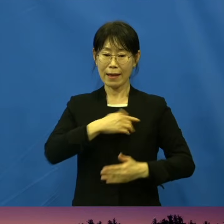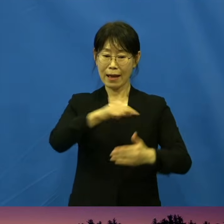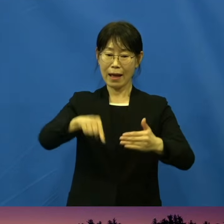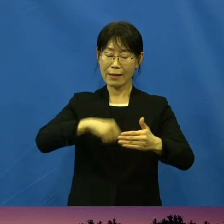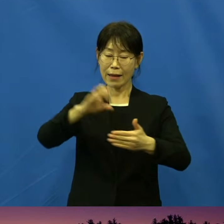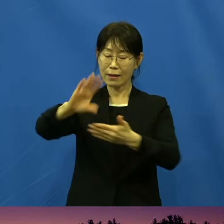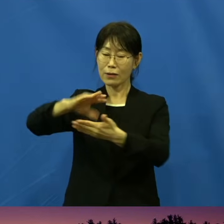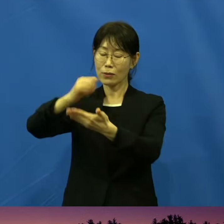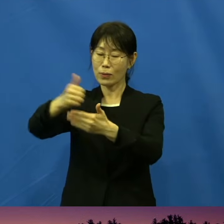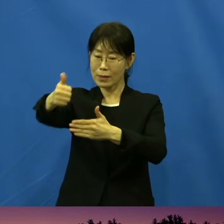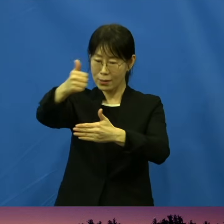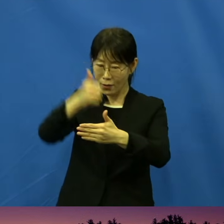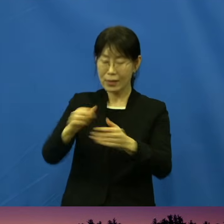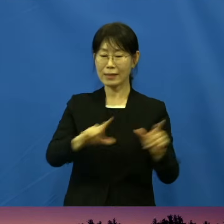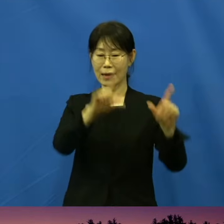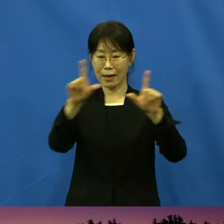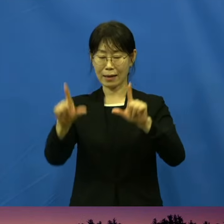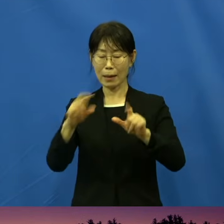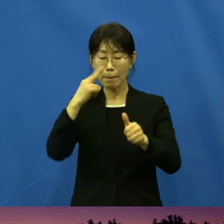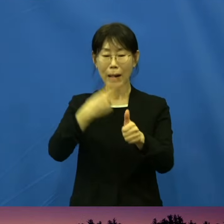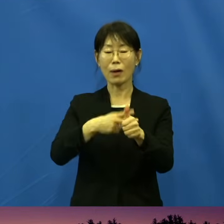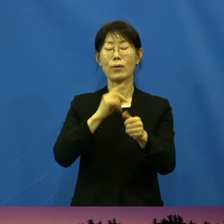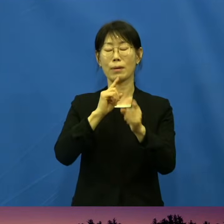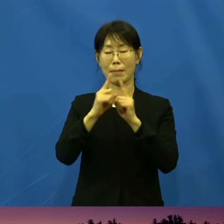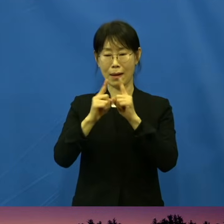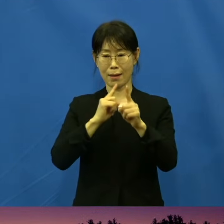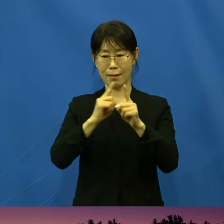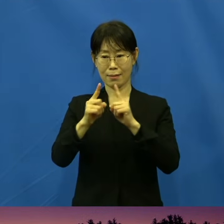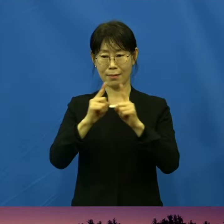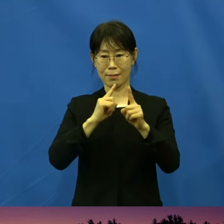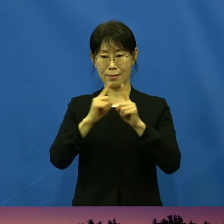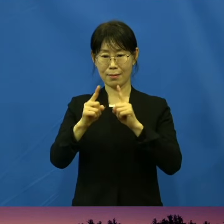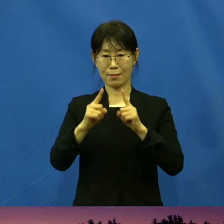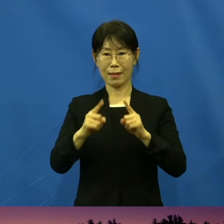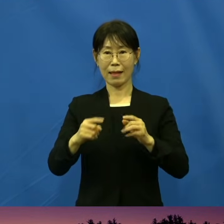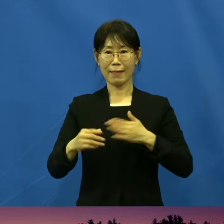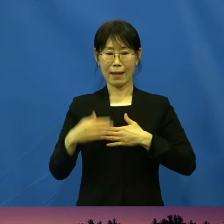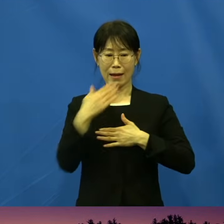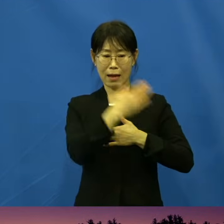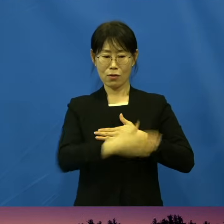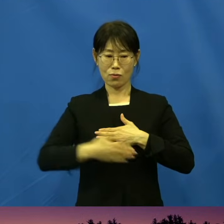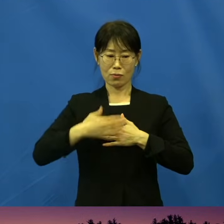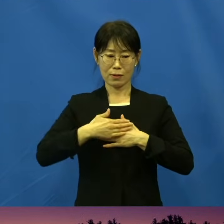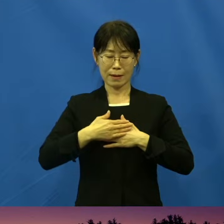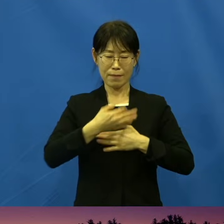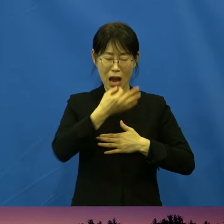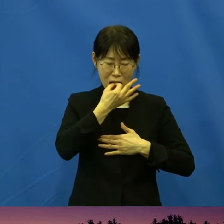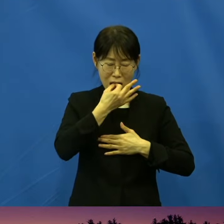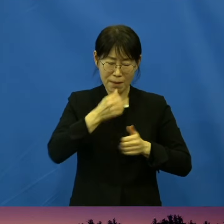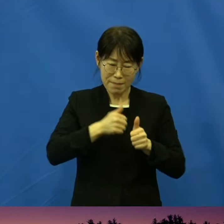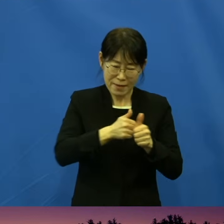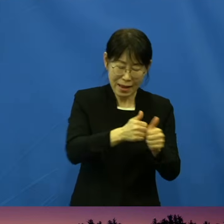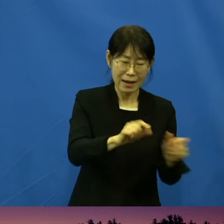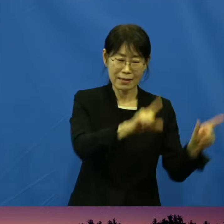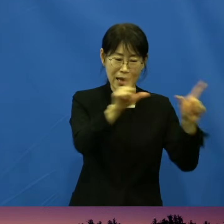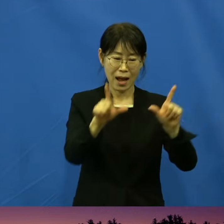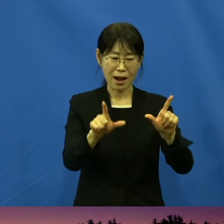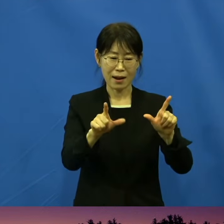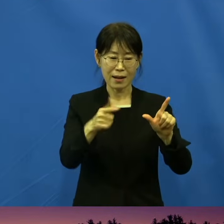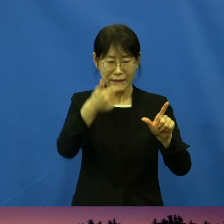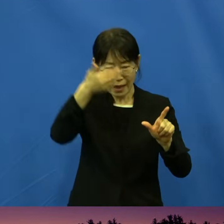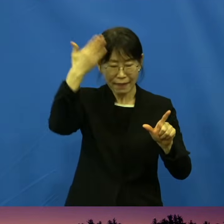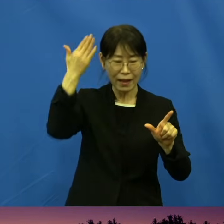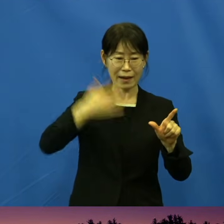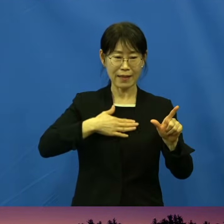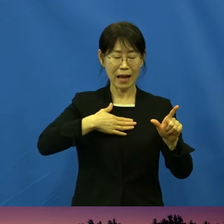그리스도께서 사시는 것이라 선포를 해야 된다는 거예요. 육체를 따라 살던 이전에 나는 이제 죽었다는 거예요.